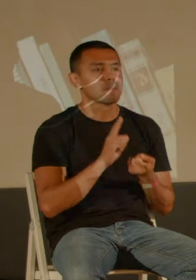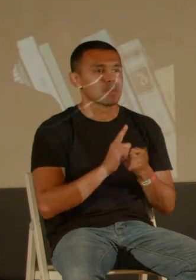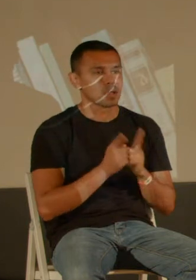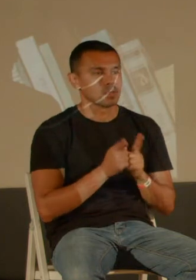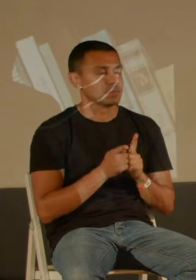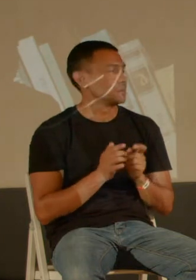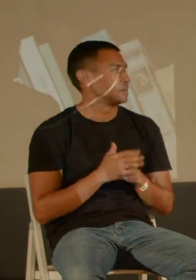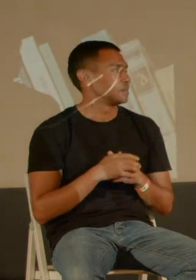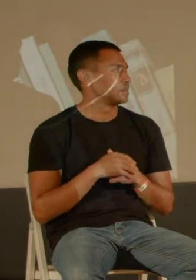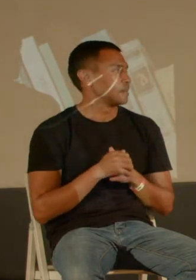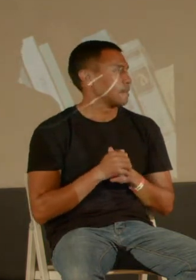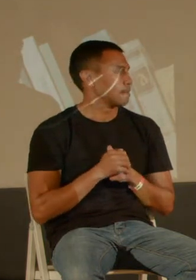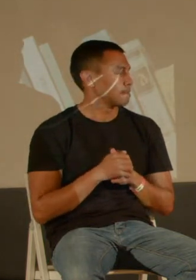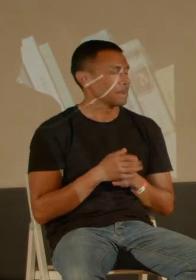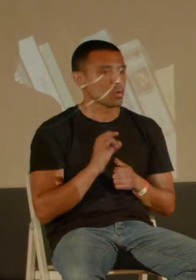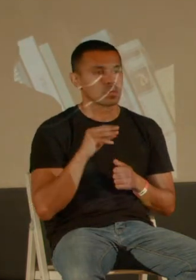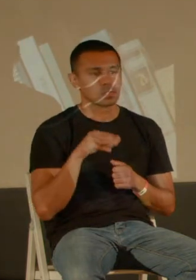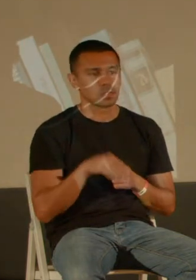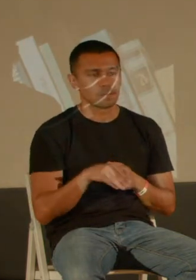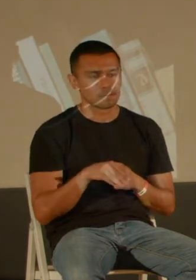перекладено. От.